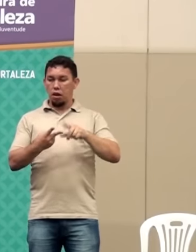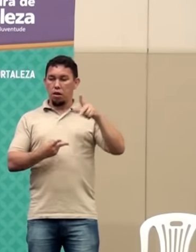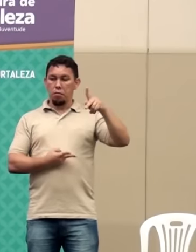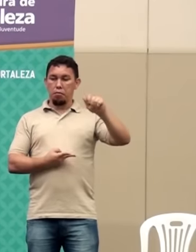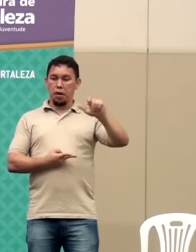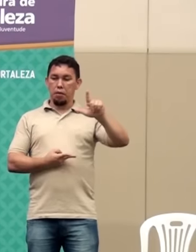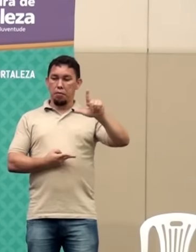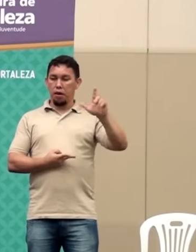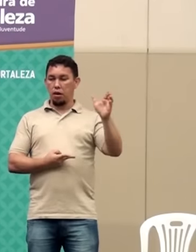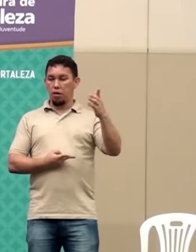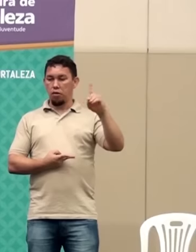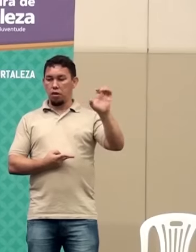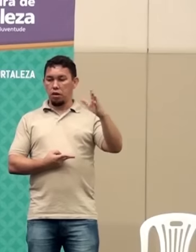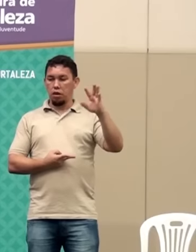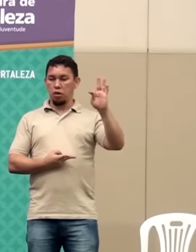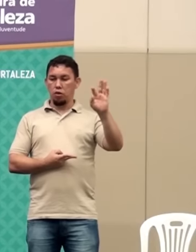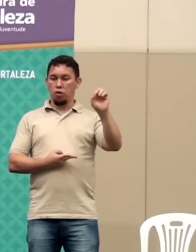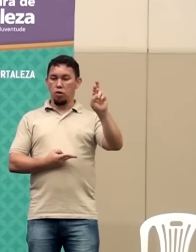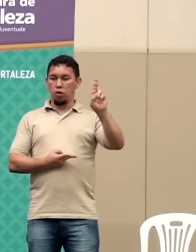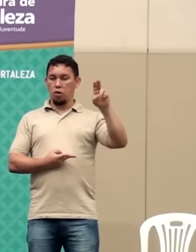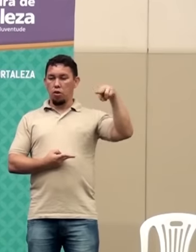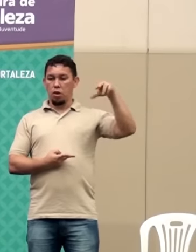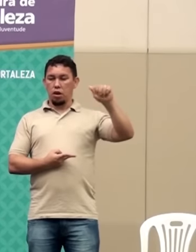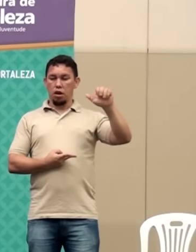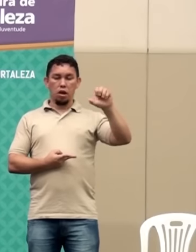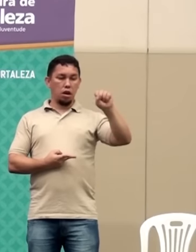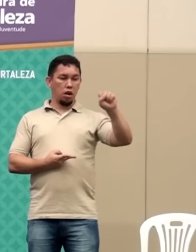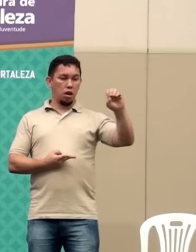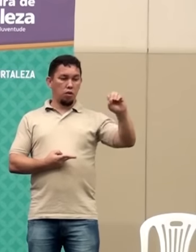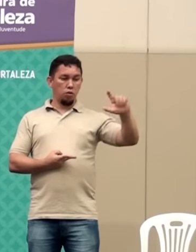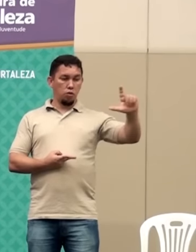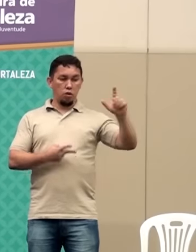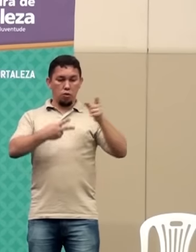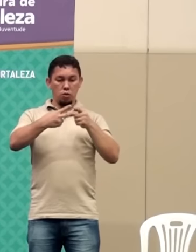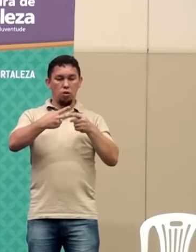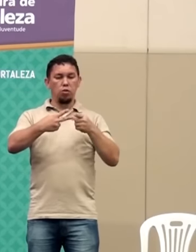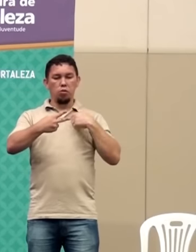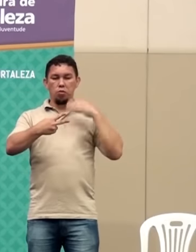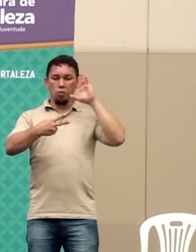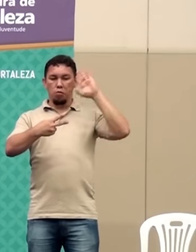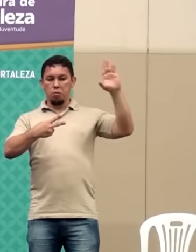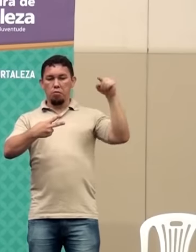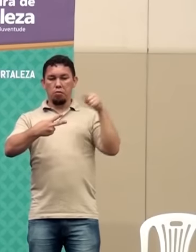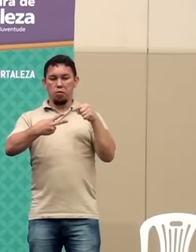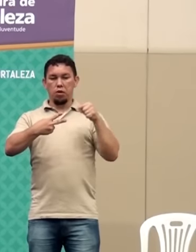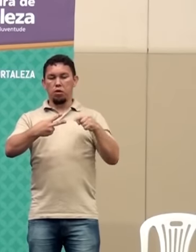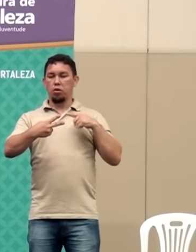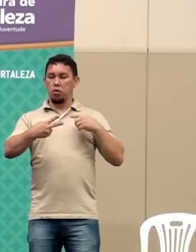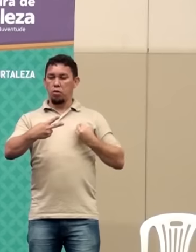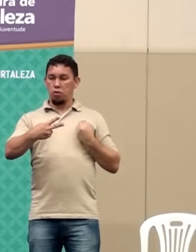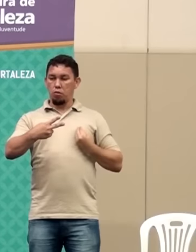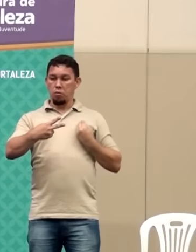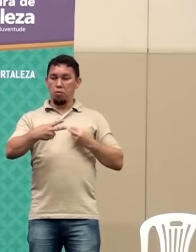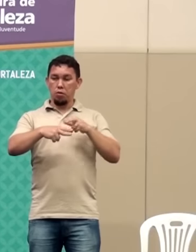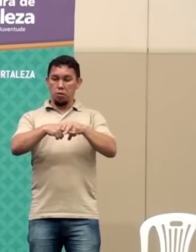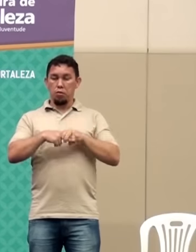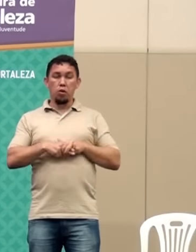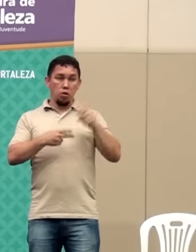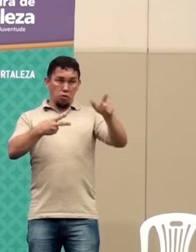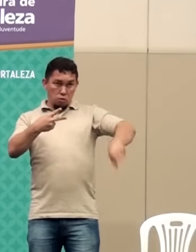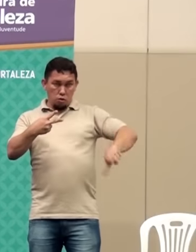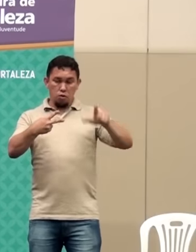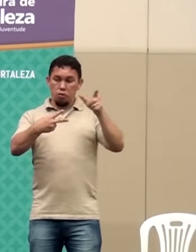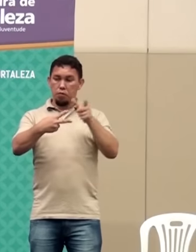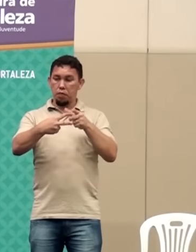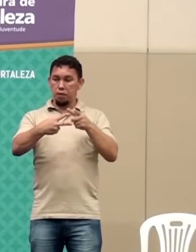são mais utilizados, consequentemente é importante que você lembre desses dois, dê destaque para esses dois. Por isso que eu vou repetir esses